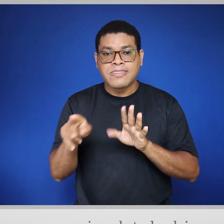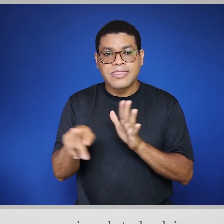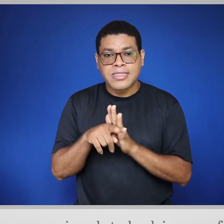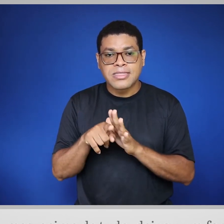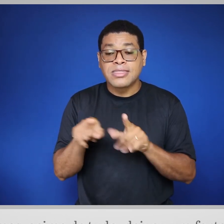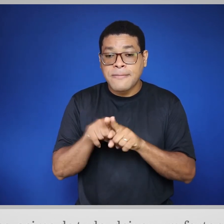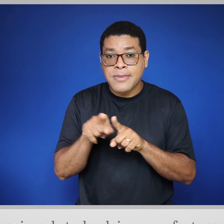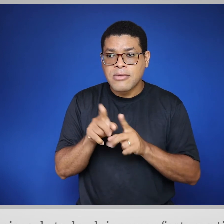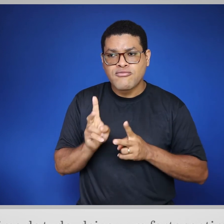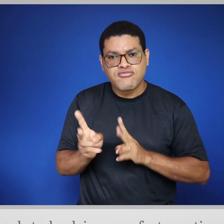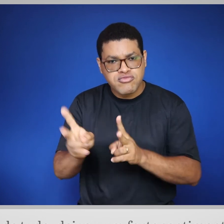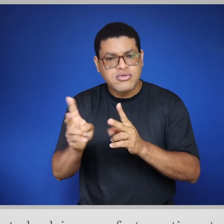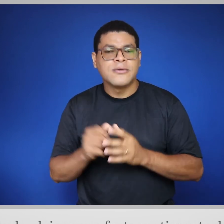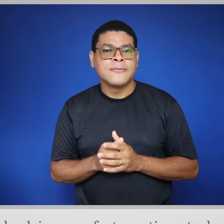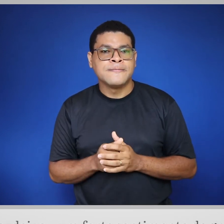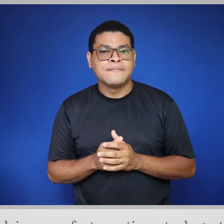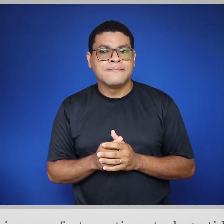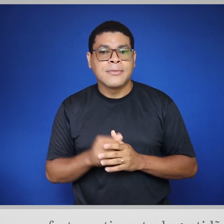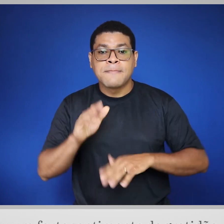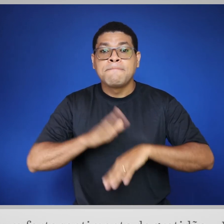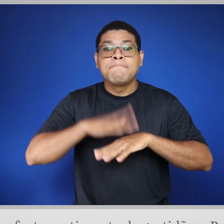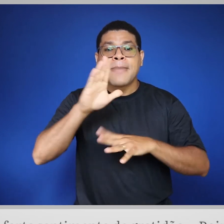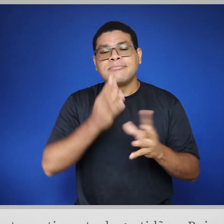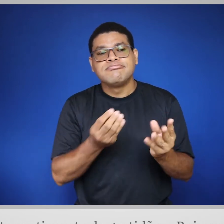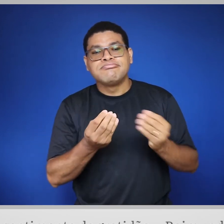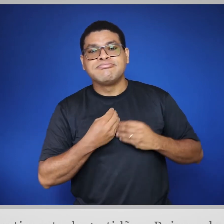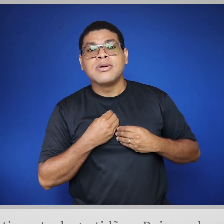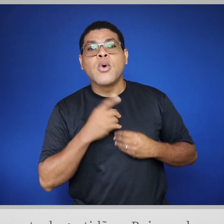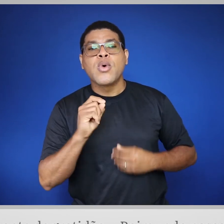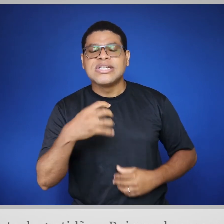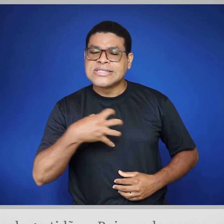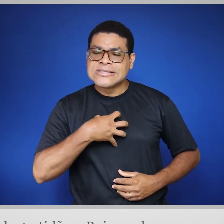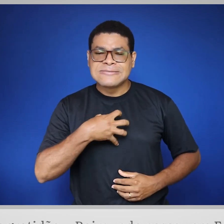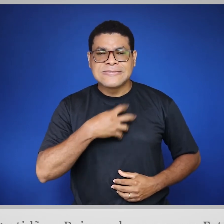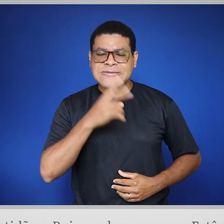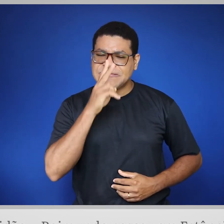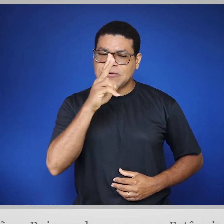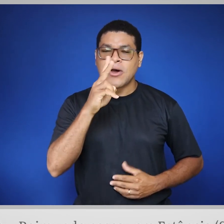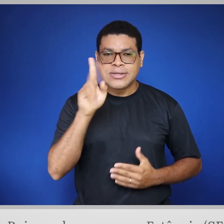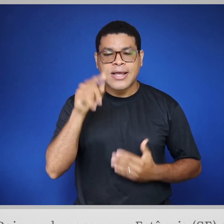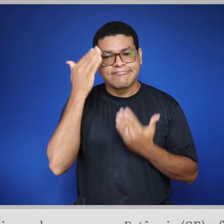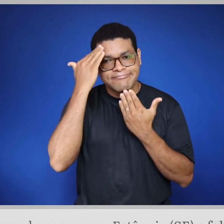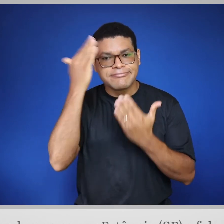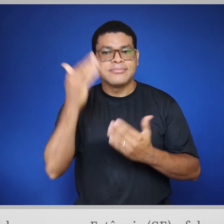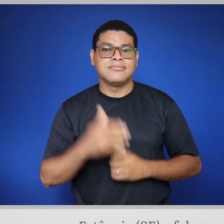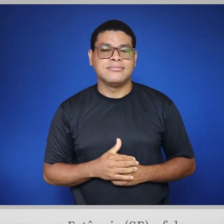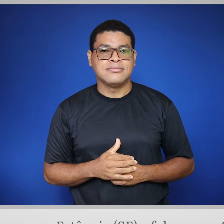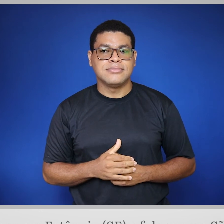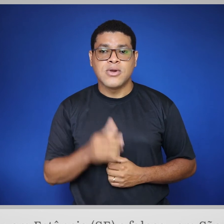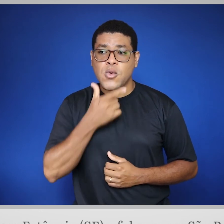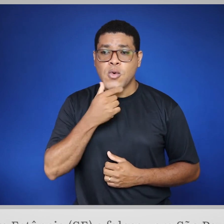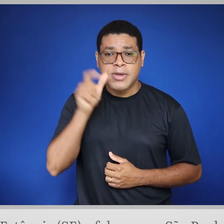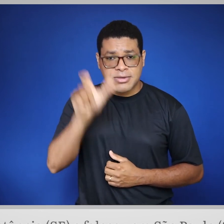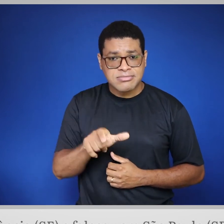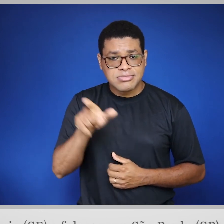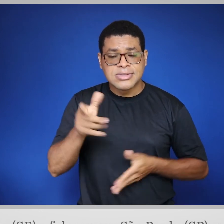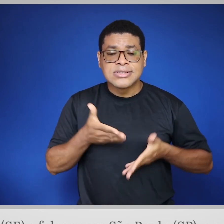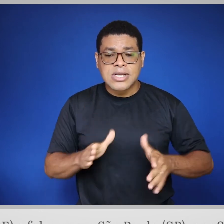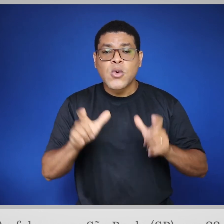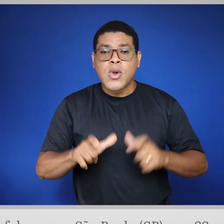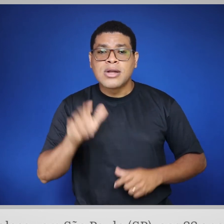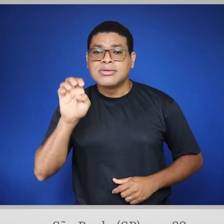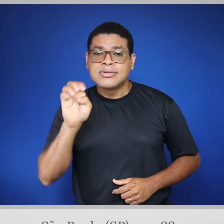e perseverança. Mas, acima de tudo, deixou um forte sentimento de gratidão. Raimundo nasceu em